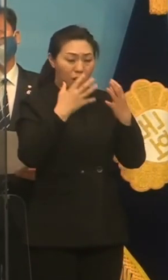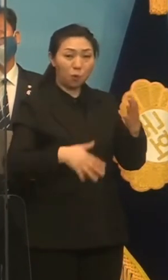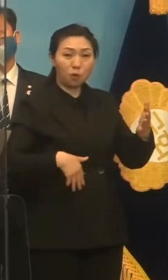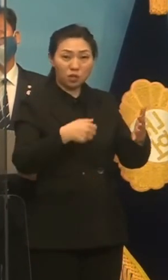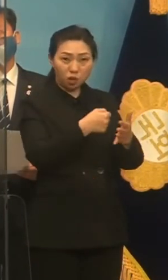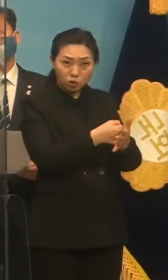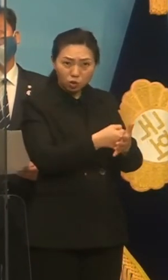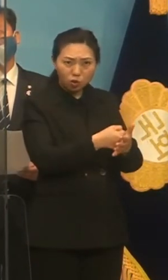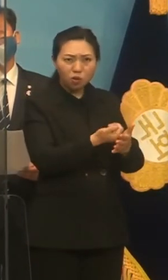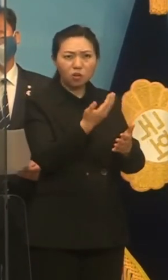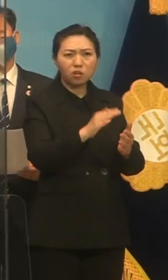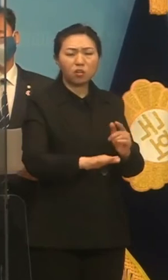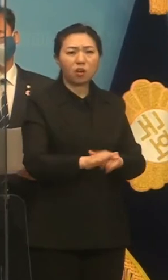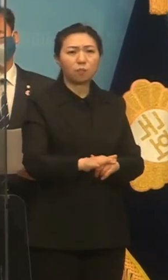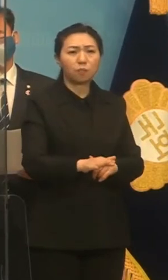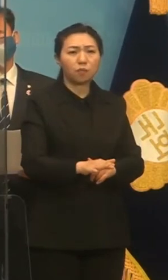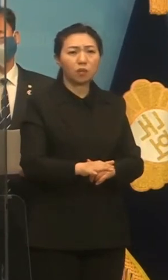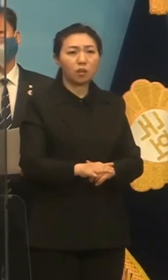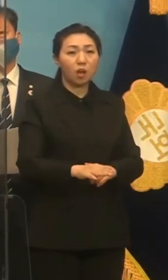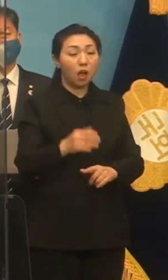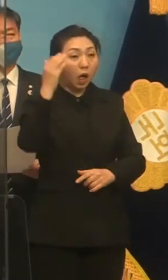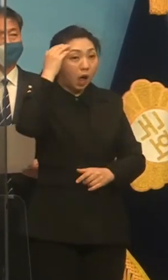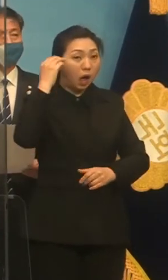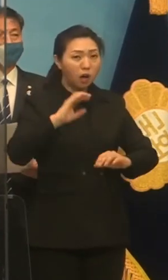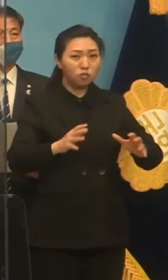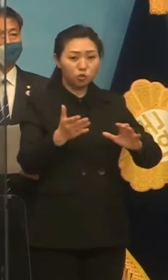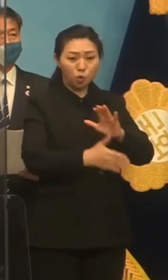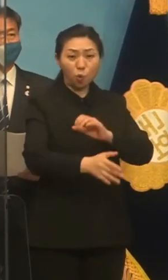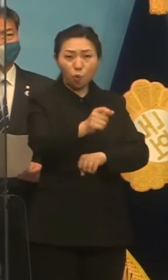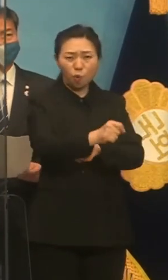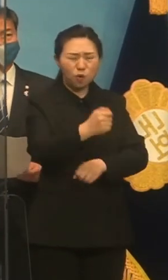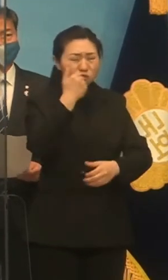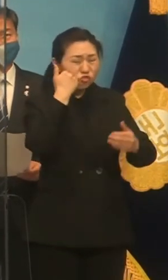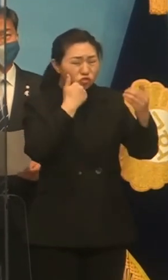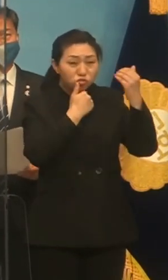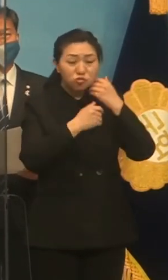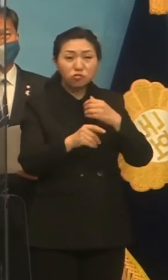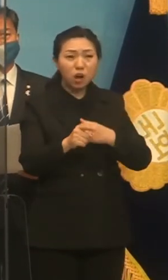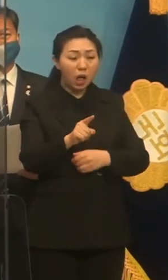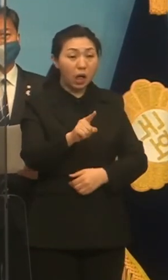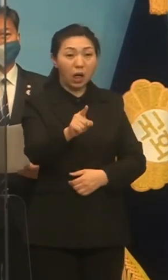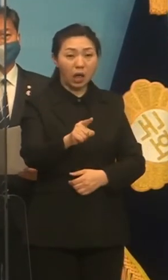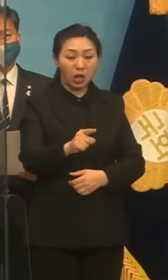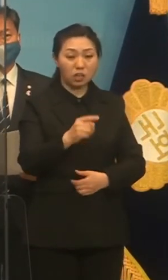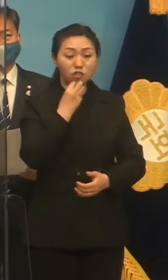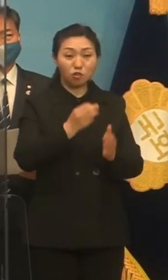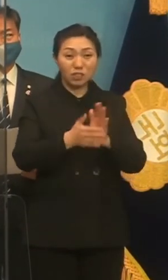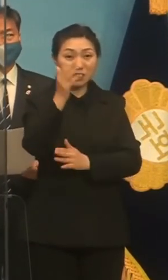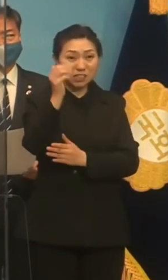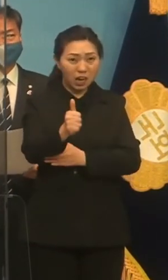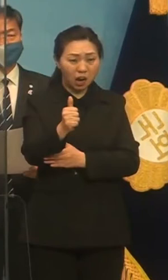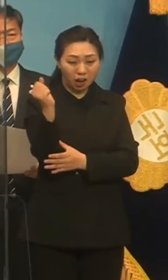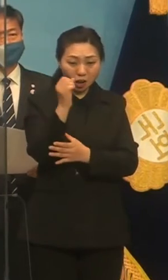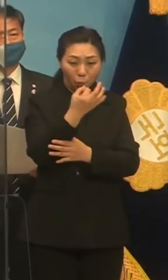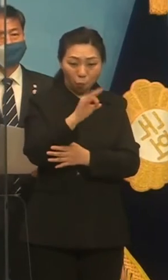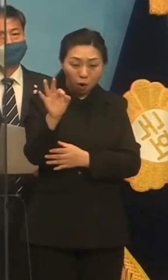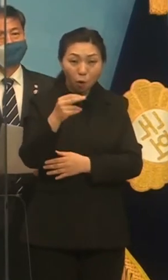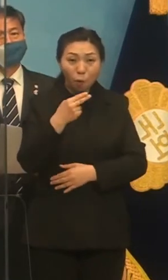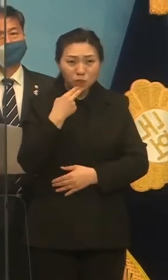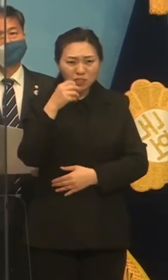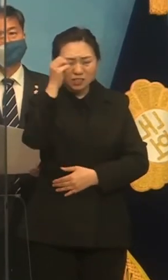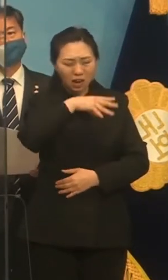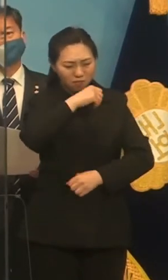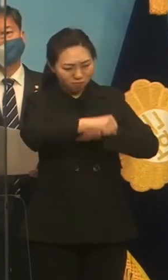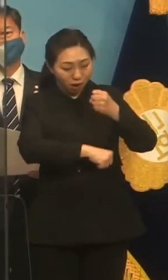피자 의 보고 3 스스로 당 연설이 할 수 있는 강공 은 대한민국 의 단 한 언제